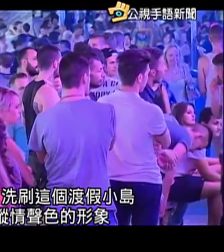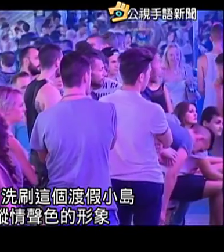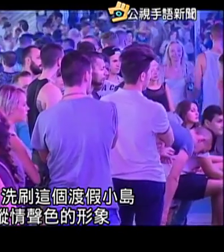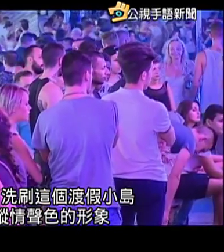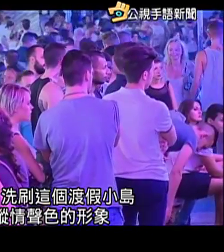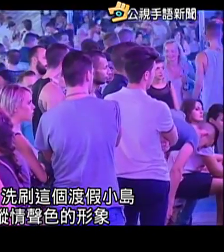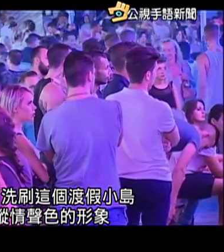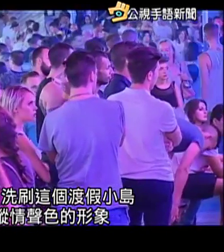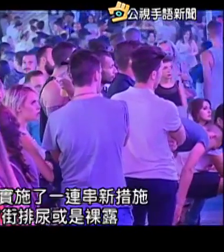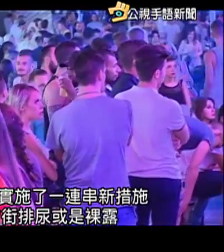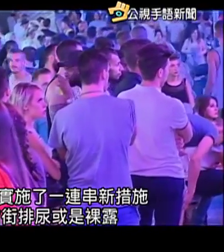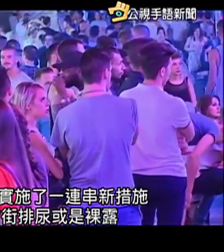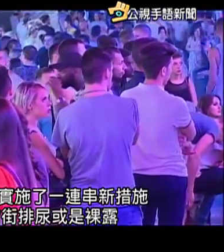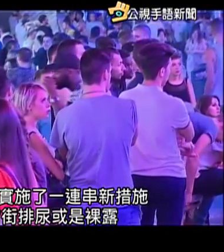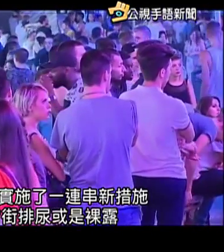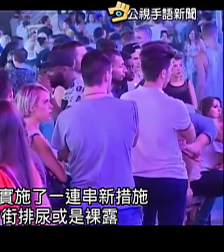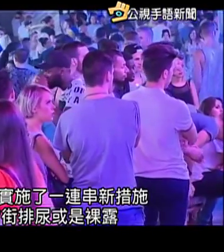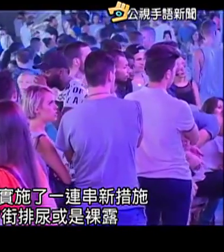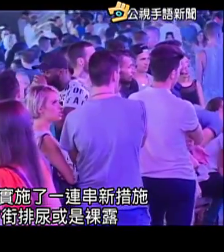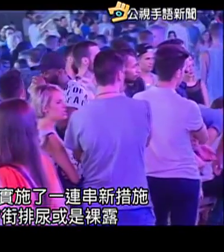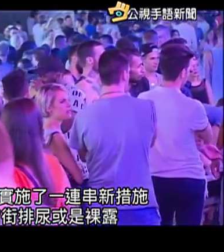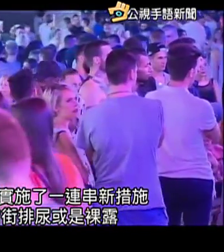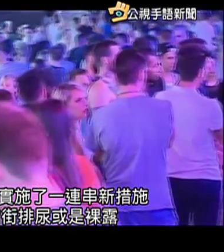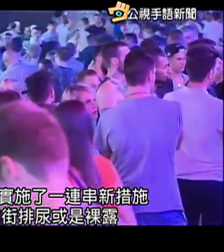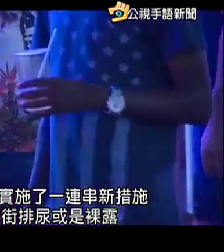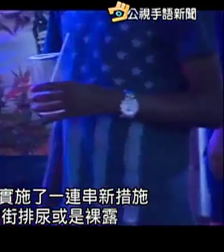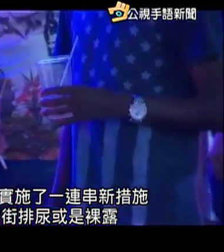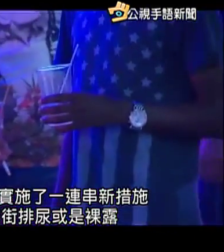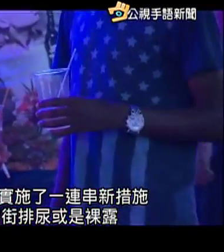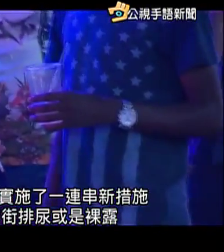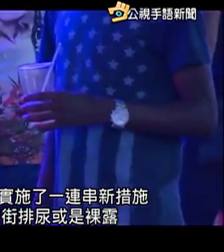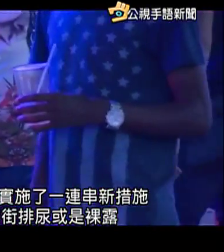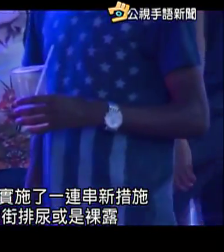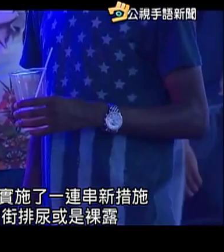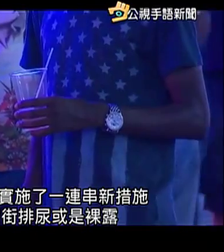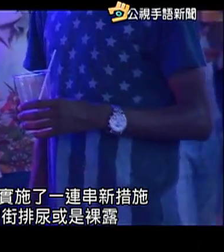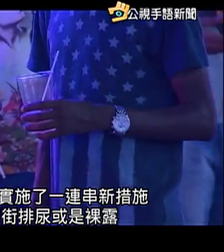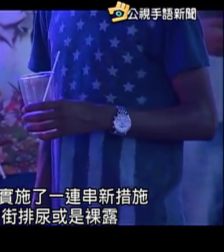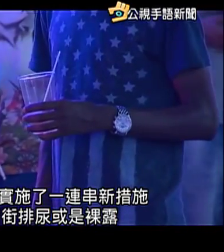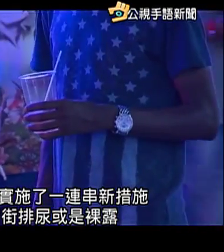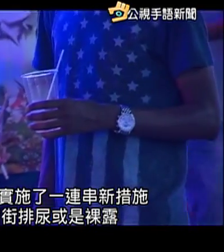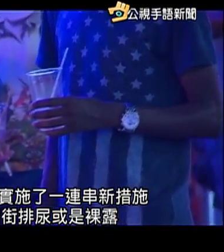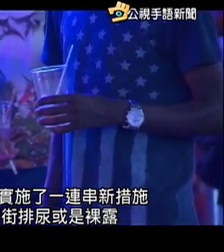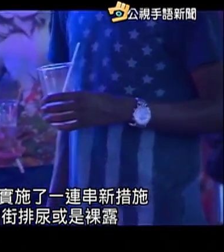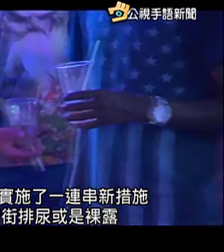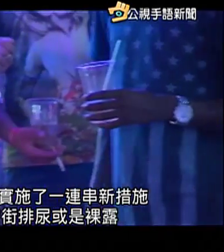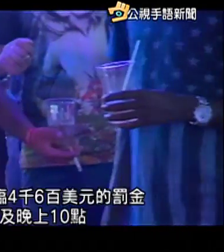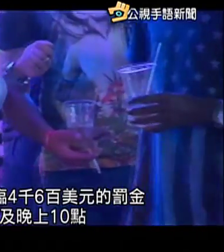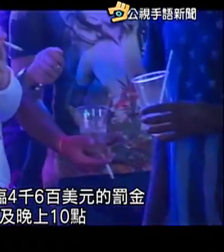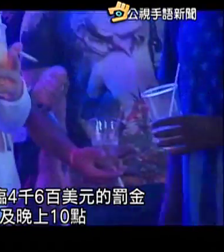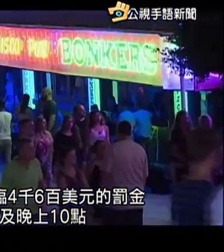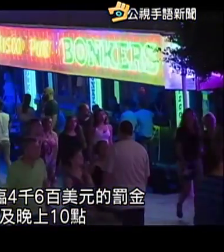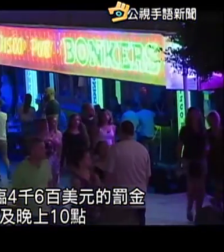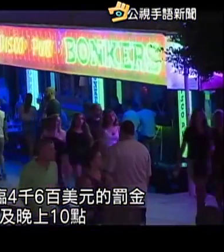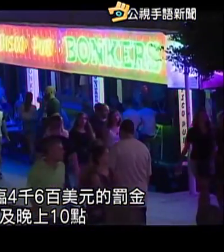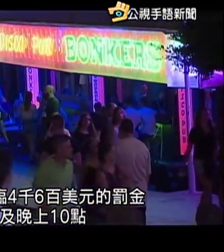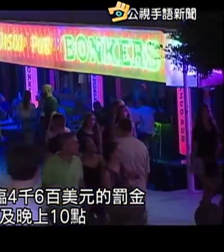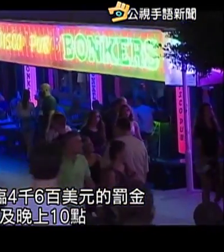象，6月开始实施了一连串新措施，像是当街小便或是裸露，最高将面临$4,600